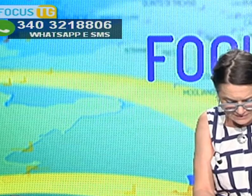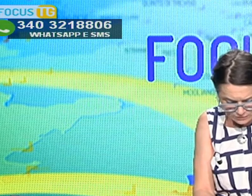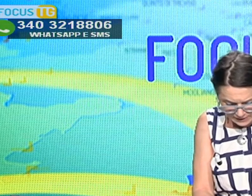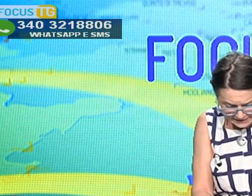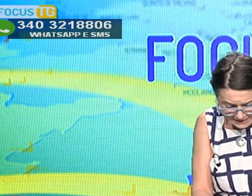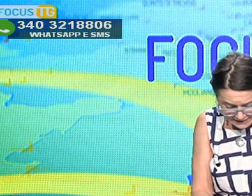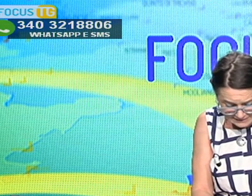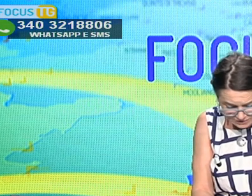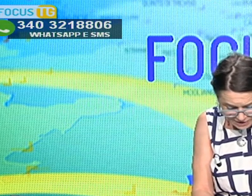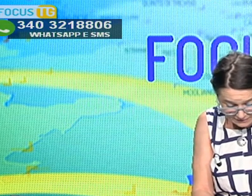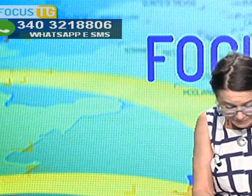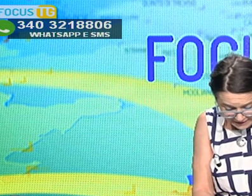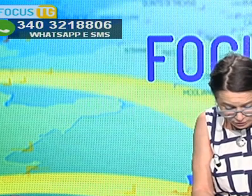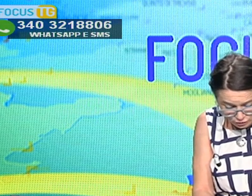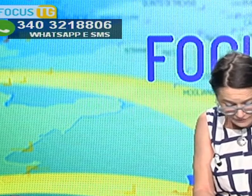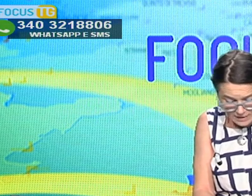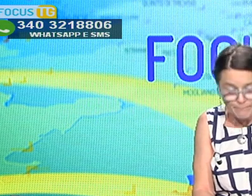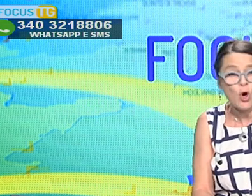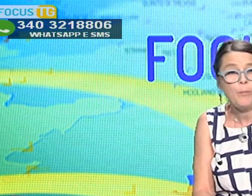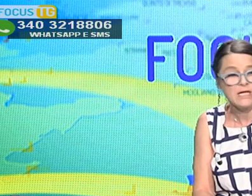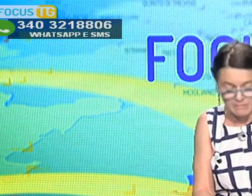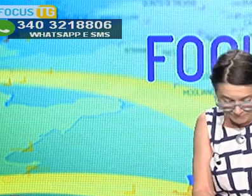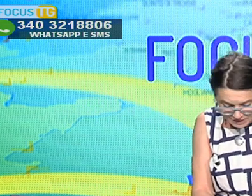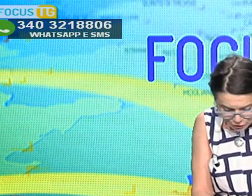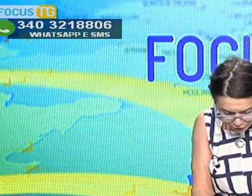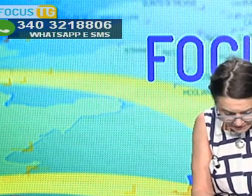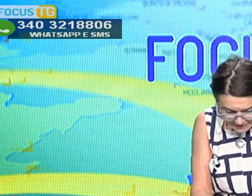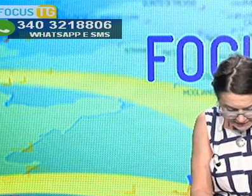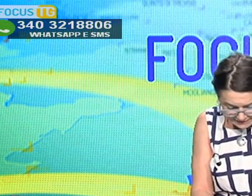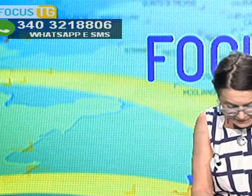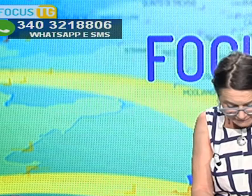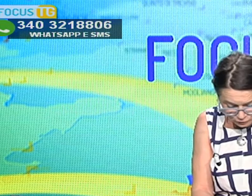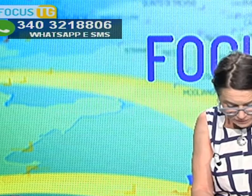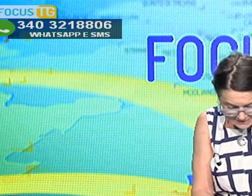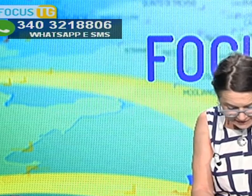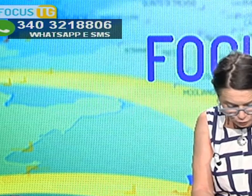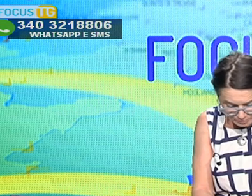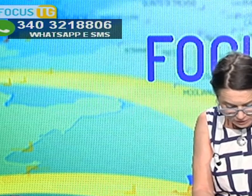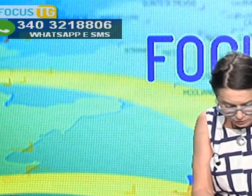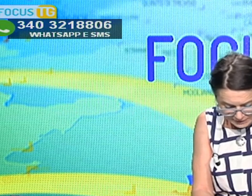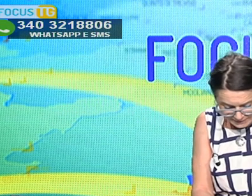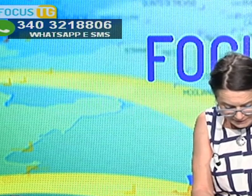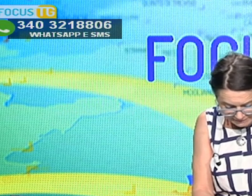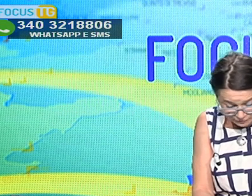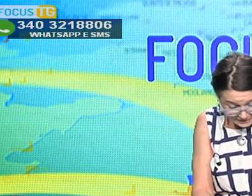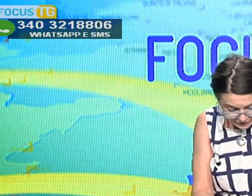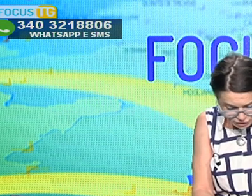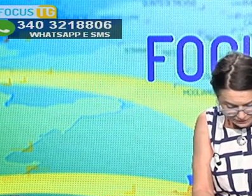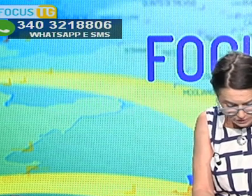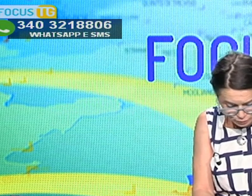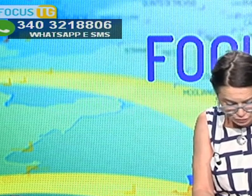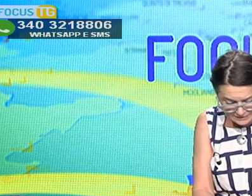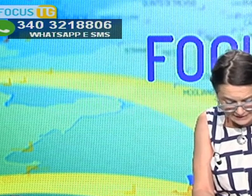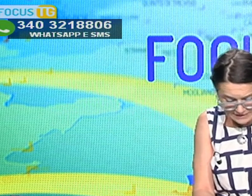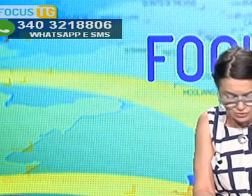Cooperativo Cassa Rurale ed Artigiana di Brendola, dove poco prima ignoti avevano utilizzato un piccone ed avevano